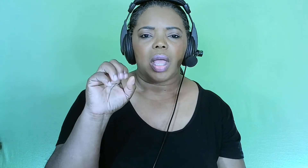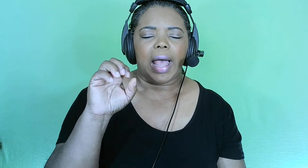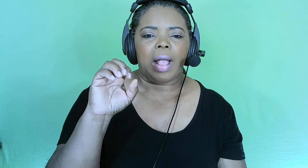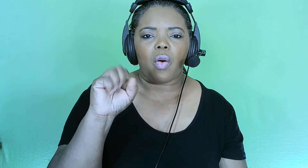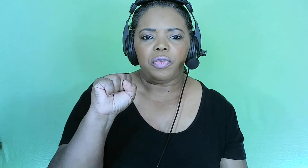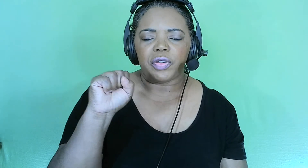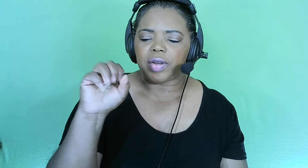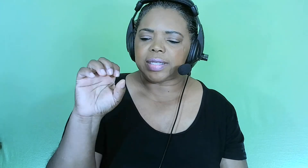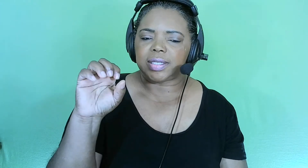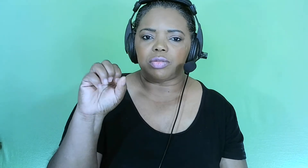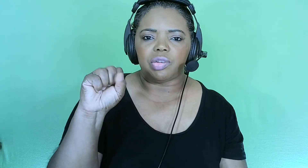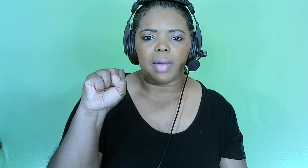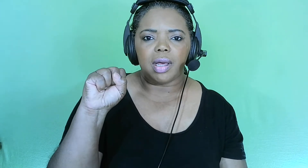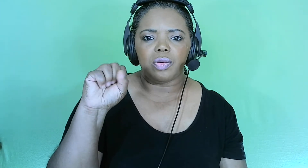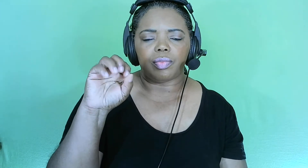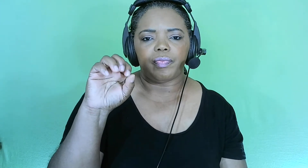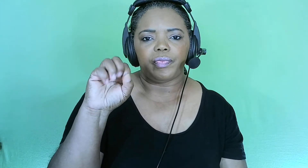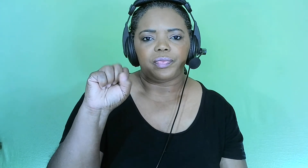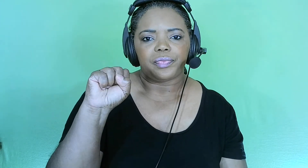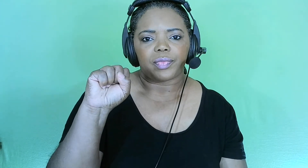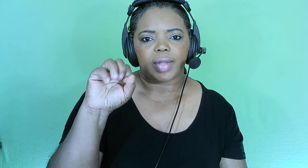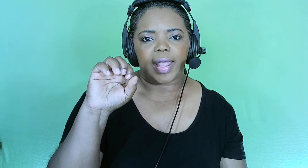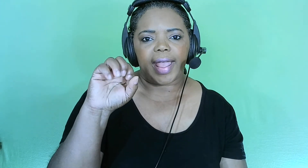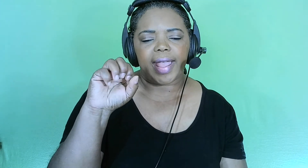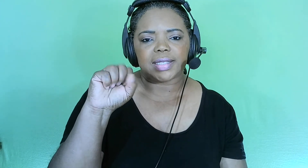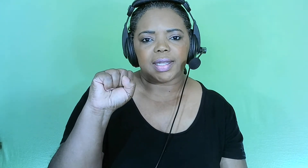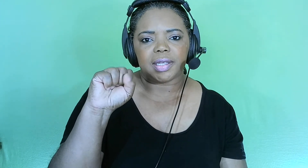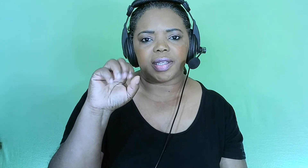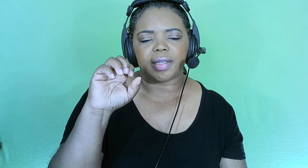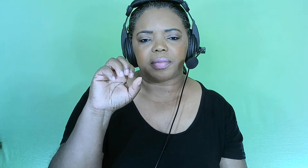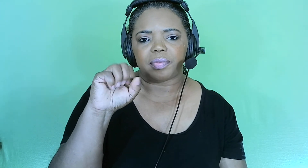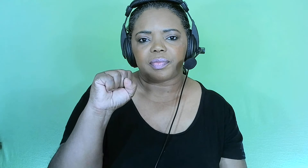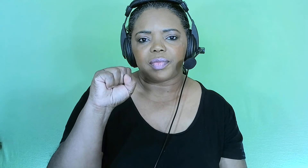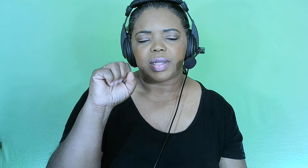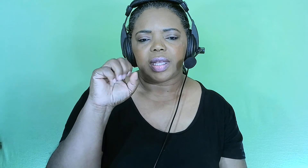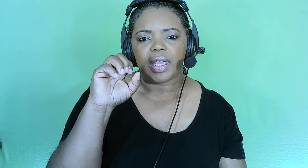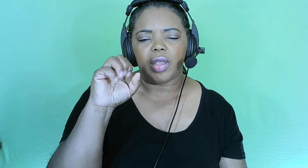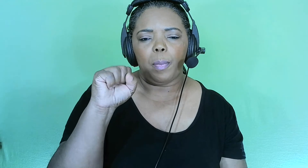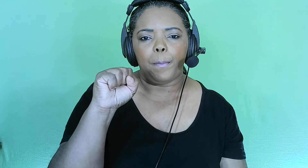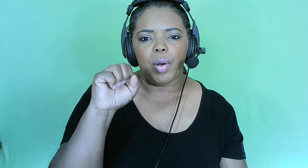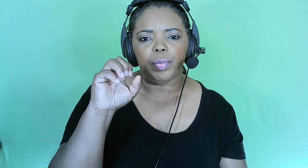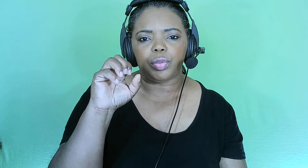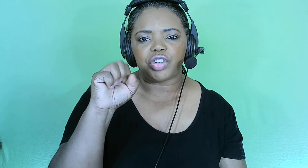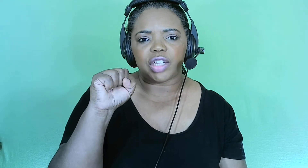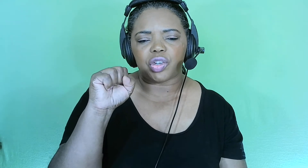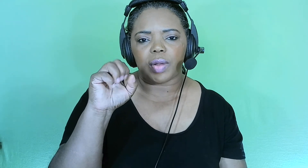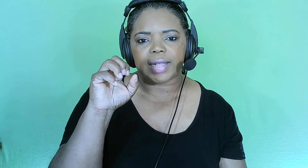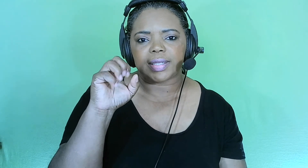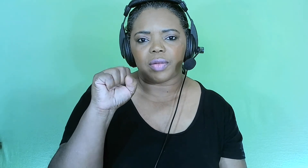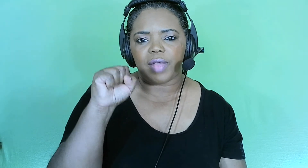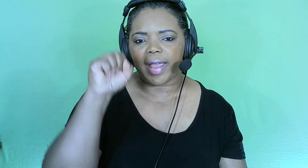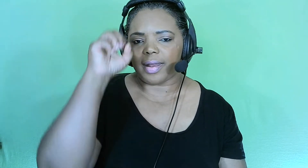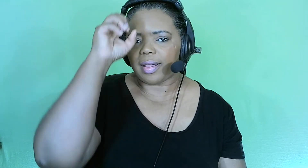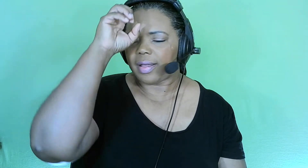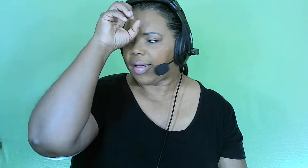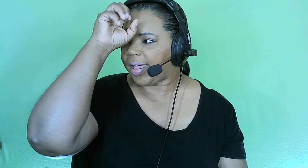a configuração de mão é essa daqui. E o ponto de articulação dela é aqui